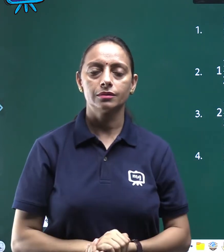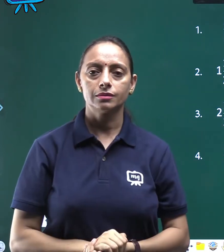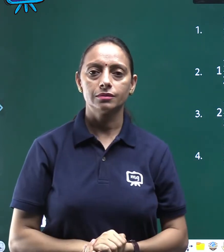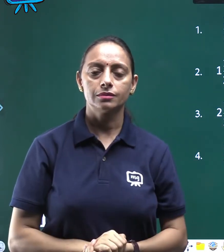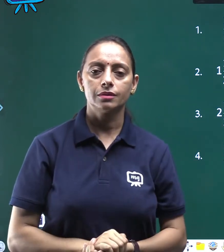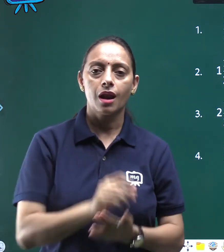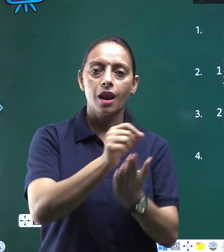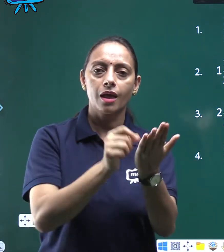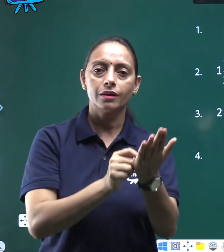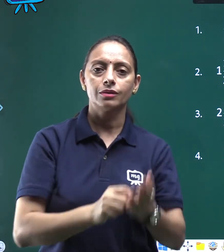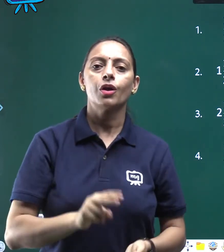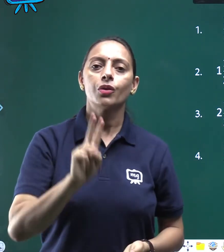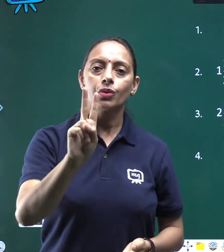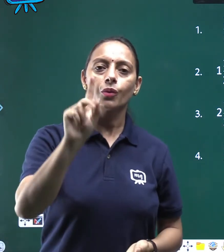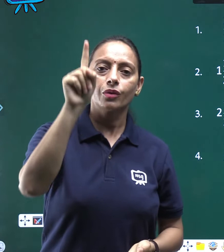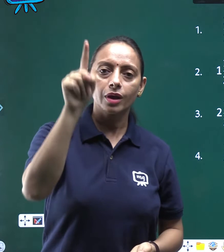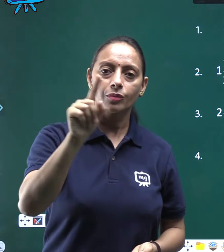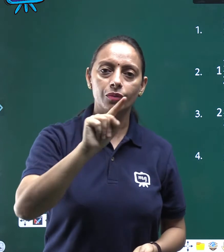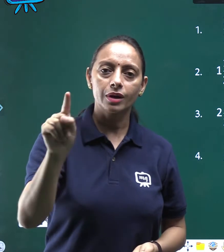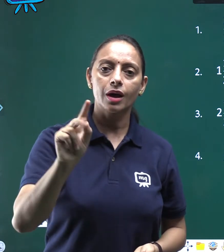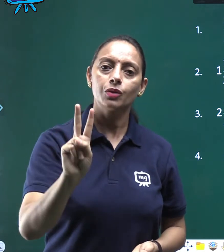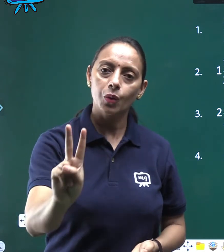ये लिखा ढाई।